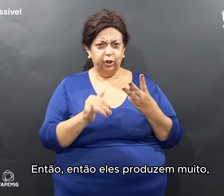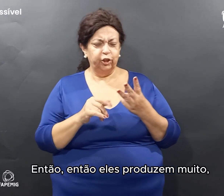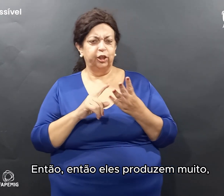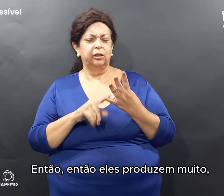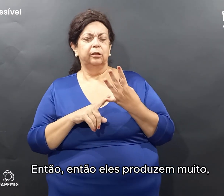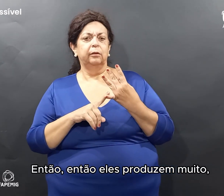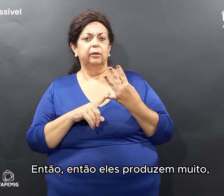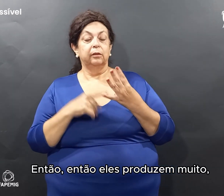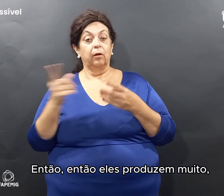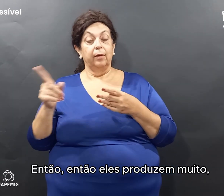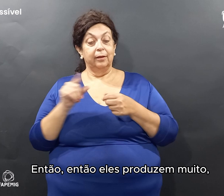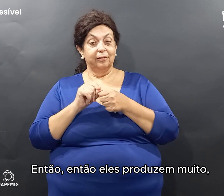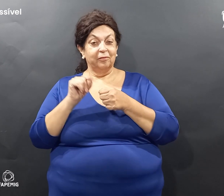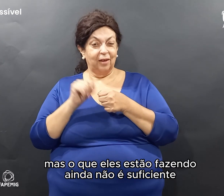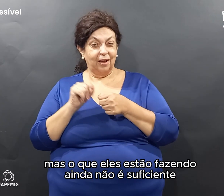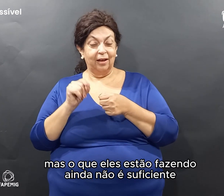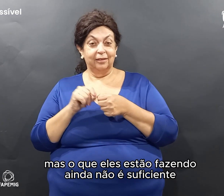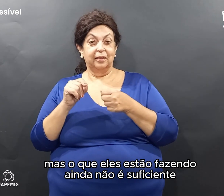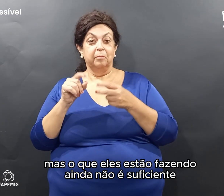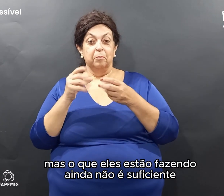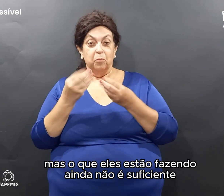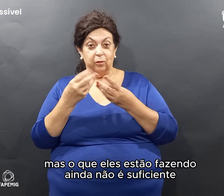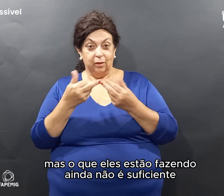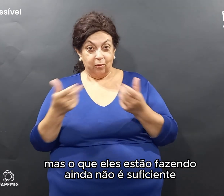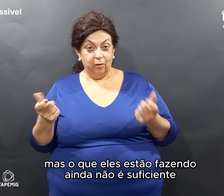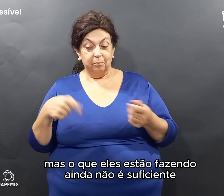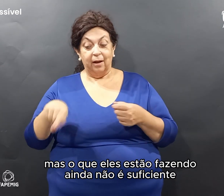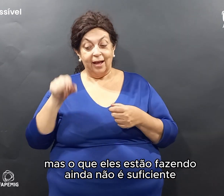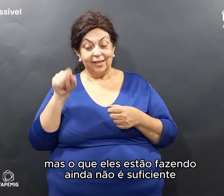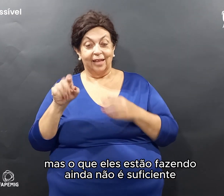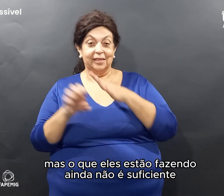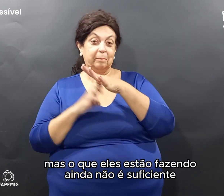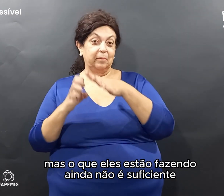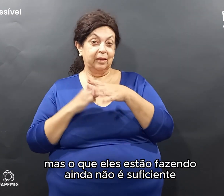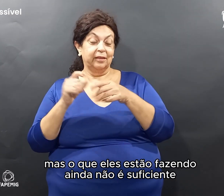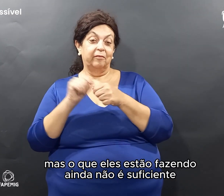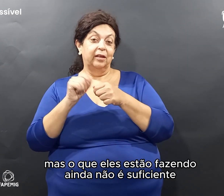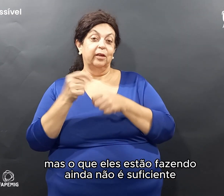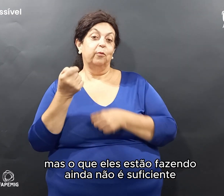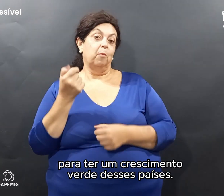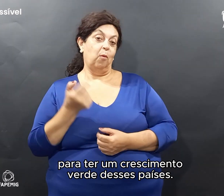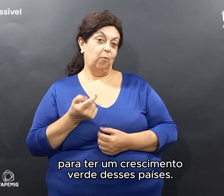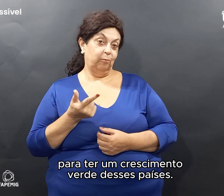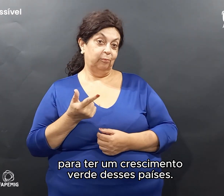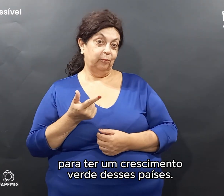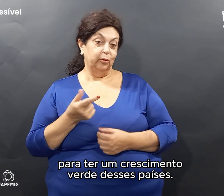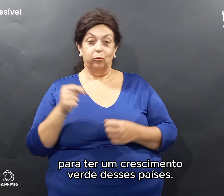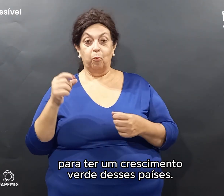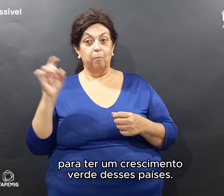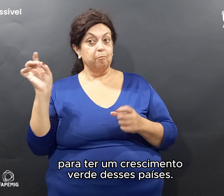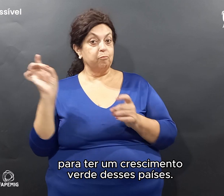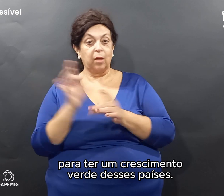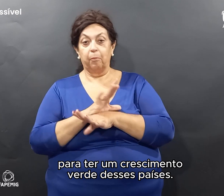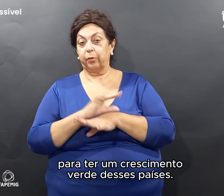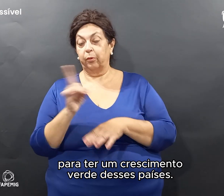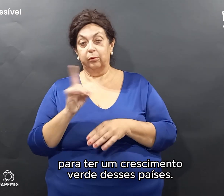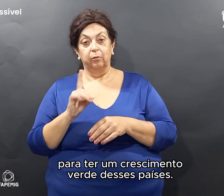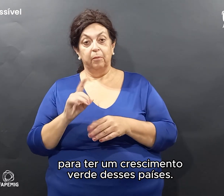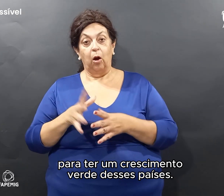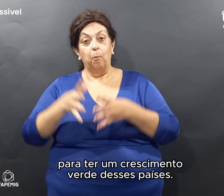eles produzem muito, mas o que eles estão fazendo ainda não é suficiente para ter um crescimento verde desses